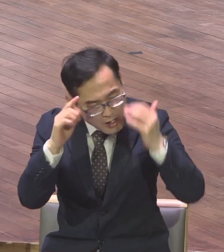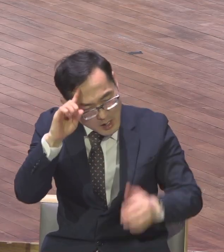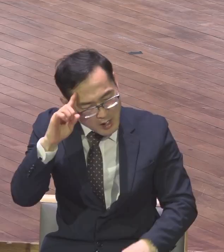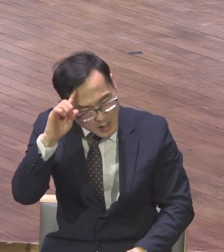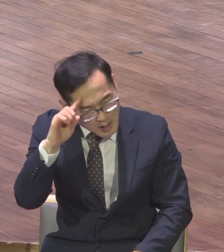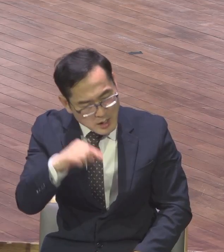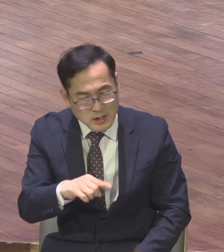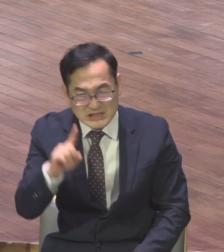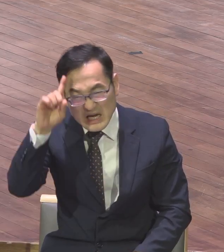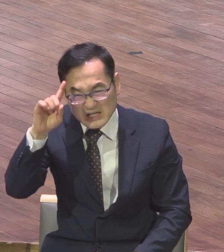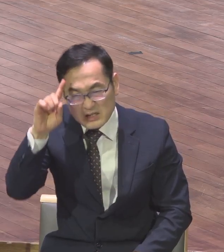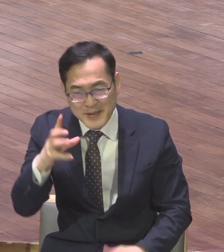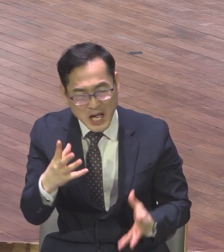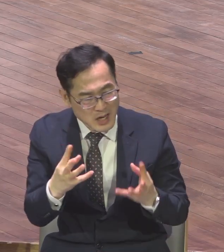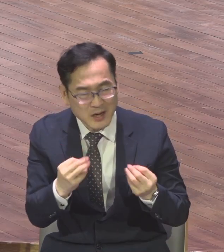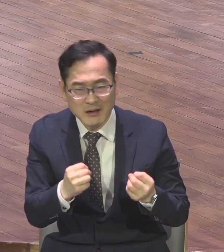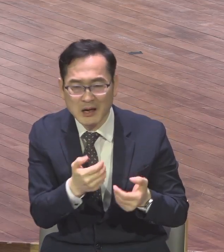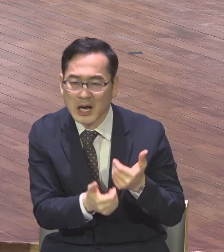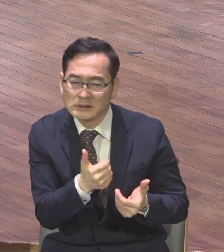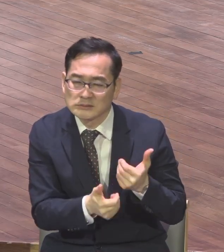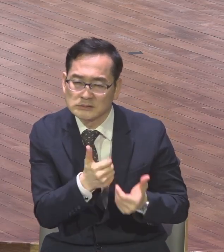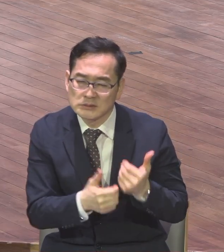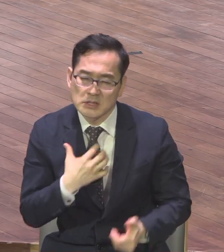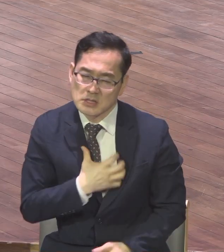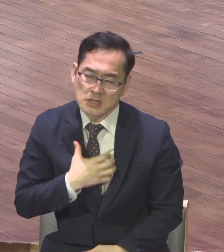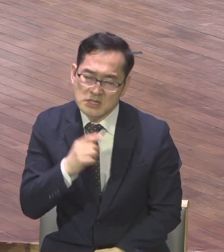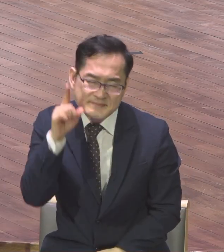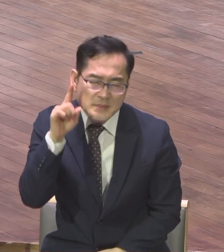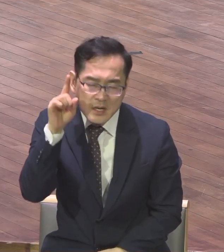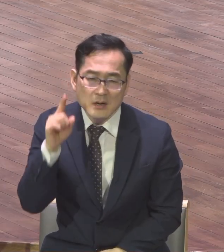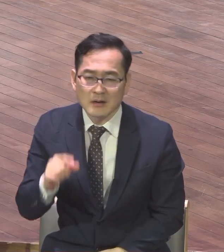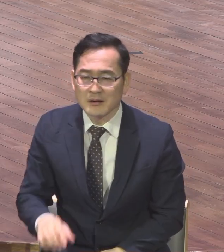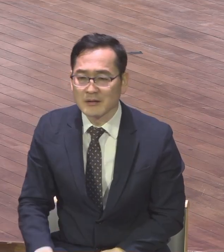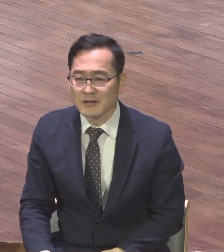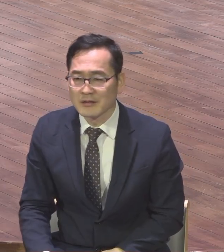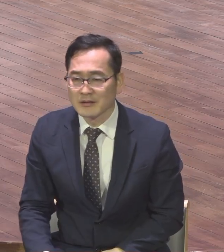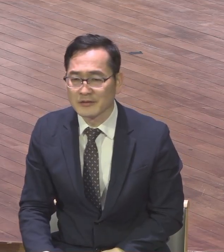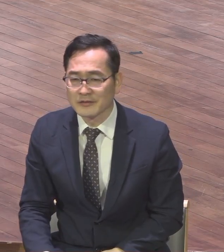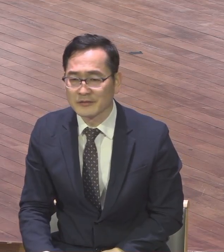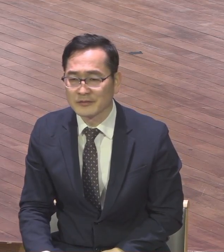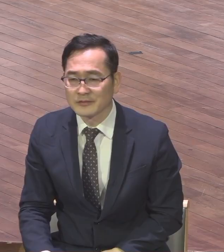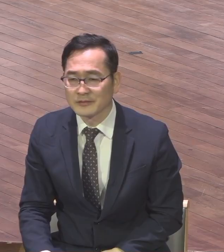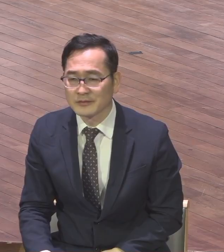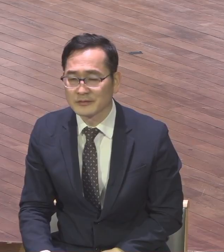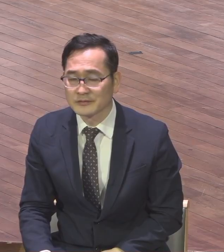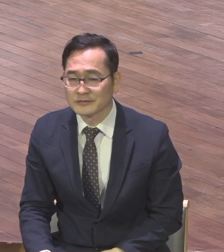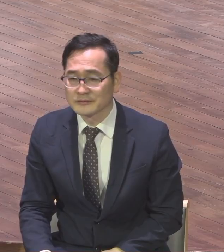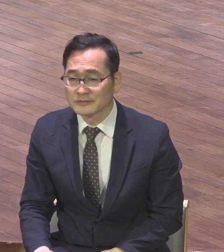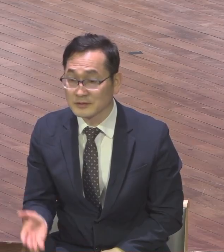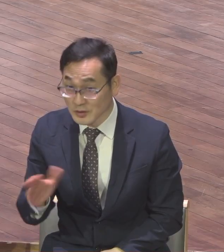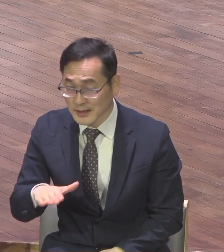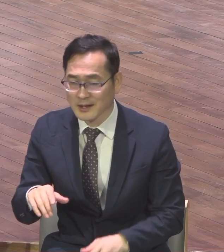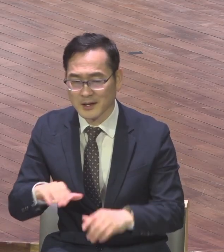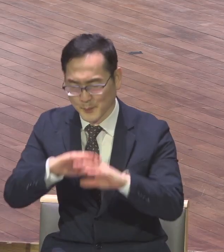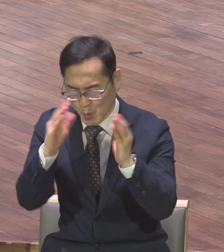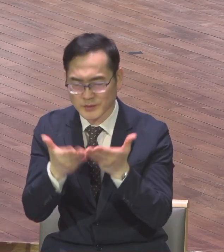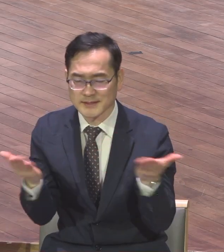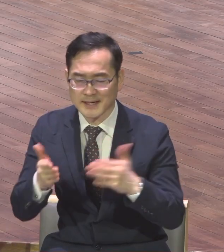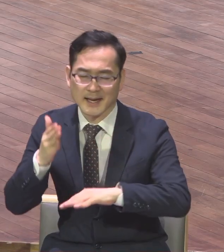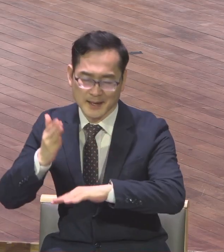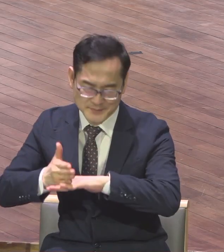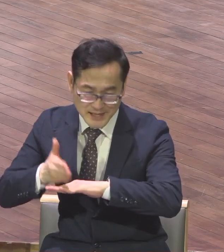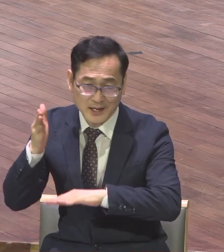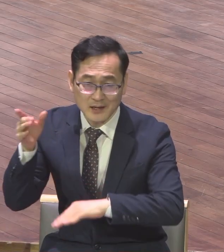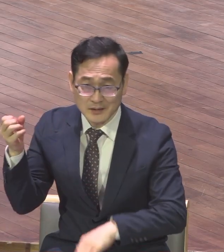어떻게 항상 기뻐하고 범사에 감사할 수 있느냐? 범사가 뭐야? 모든 일이 모든 일. 좋은 일이든 나쁜 일이든